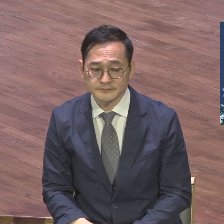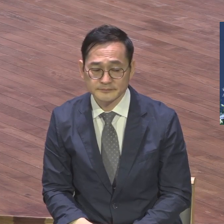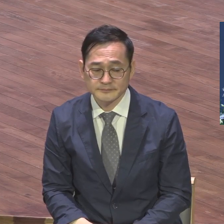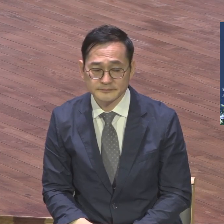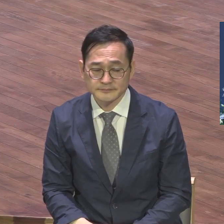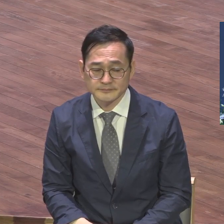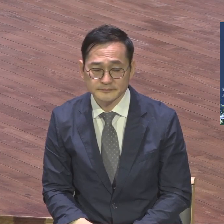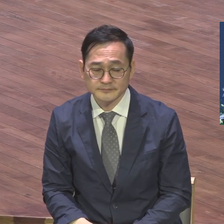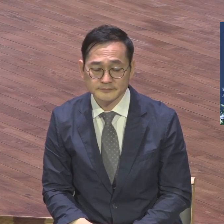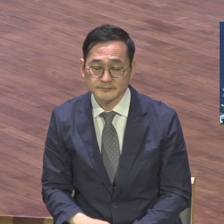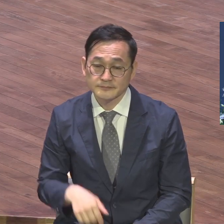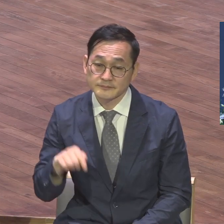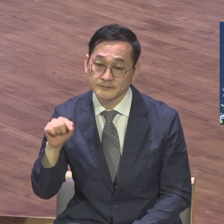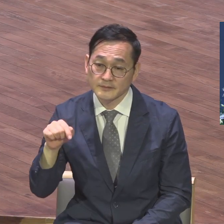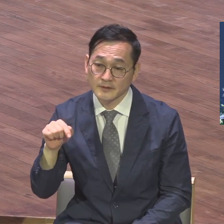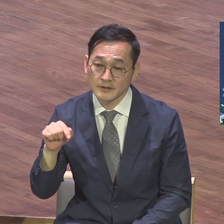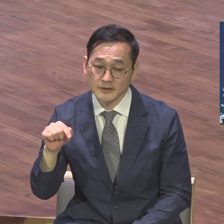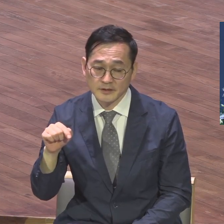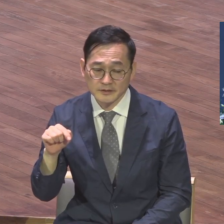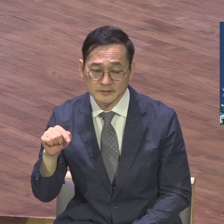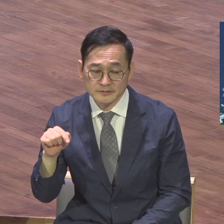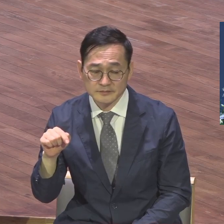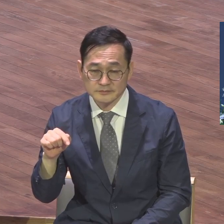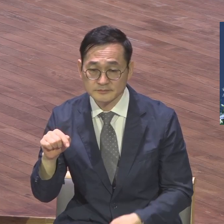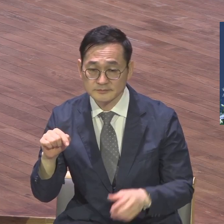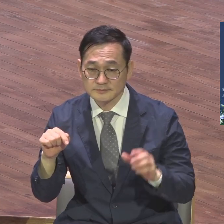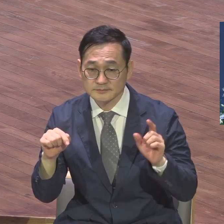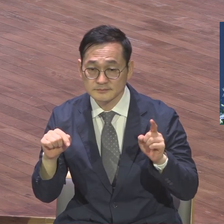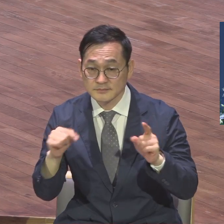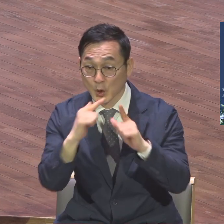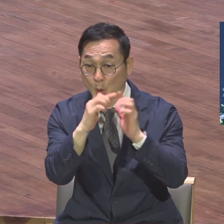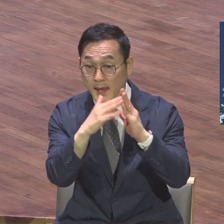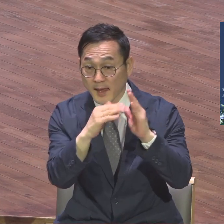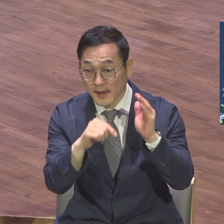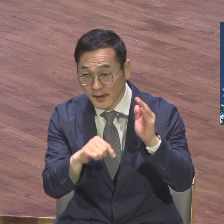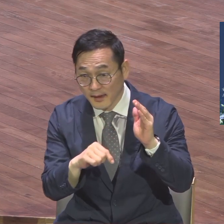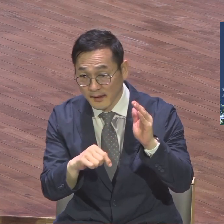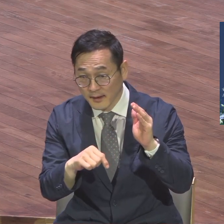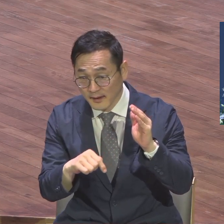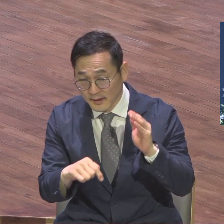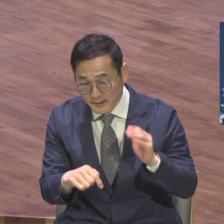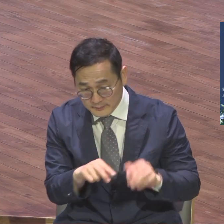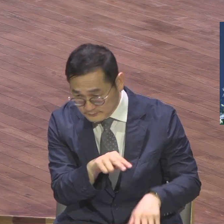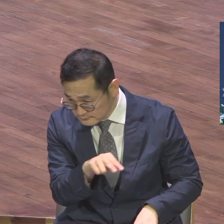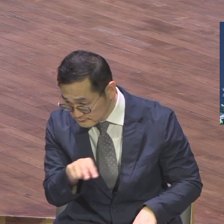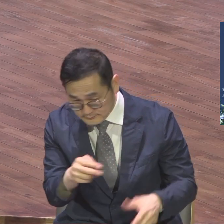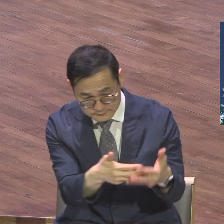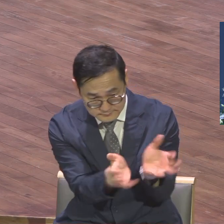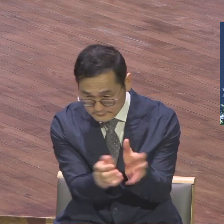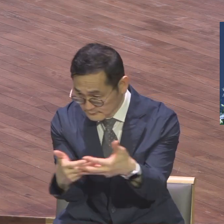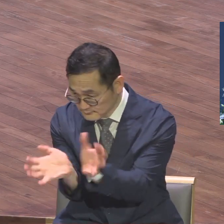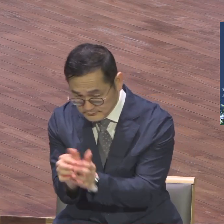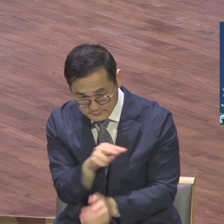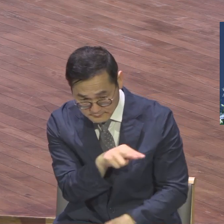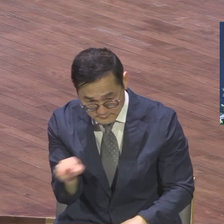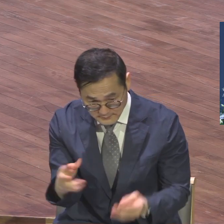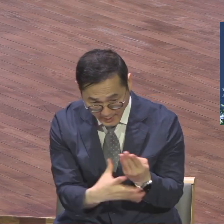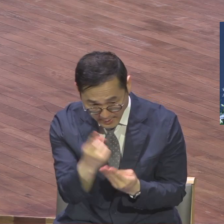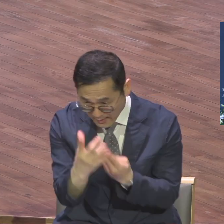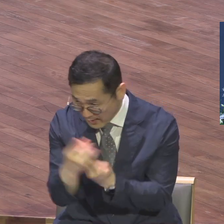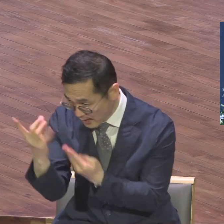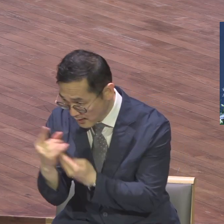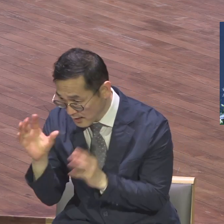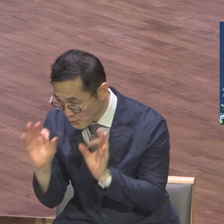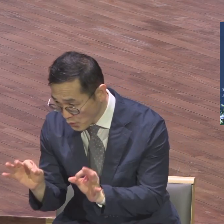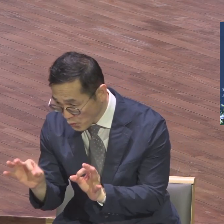교단이든 당회로부터 우리 태양아부까지 원리에서 쫙 된 교회는 우리 예언교회밖에 잘 보이지 않아요.